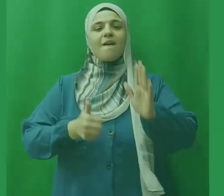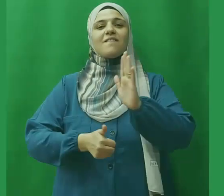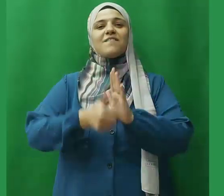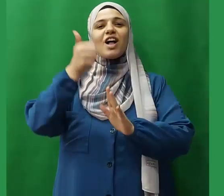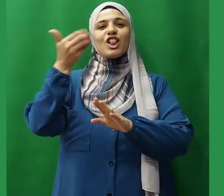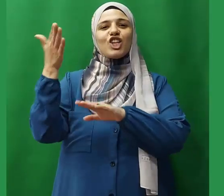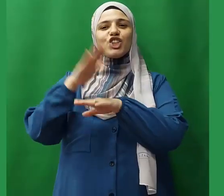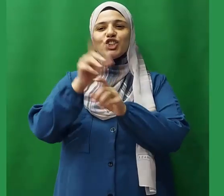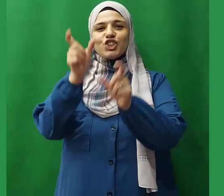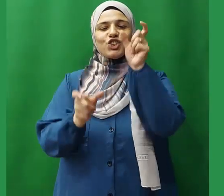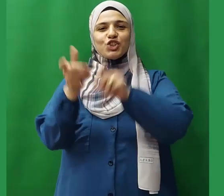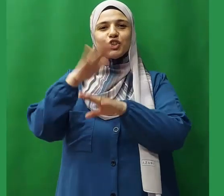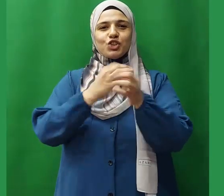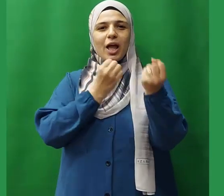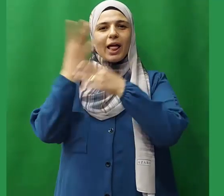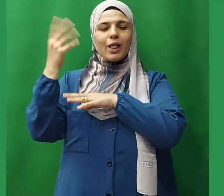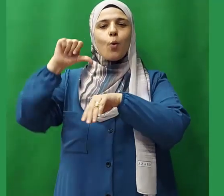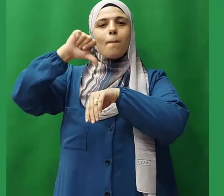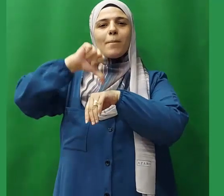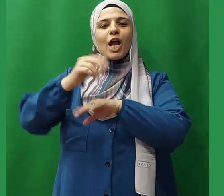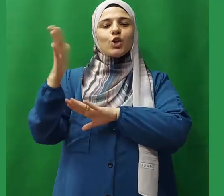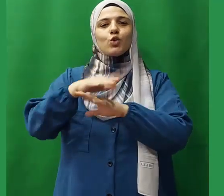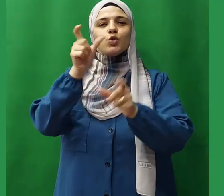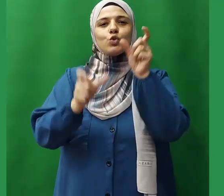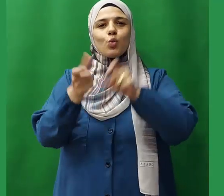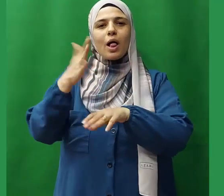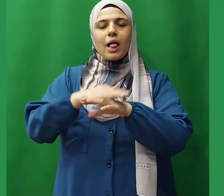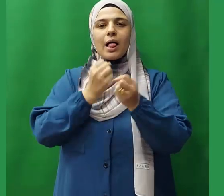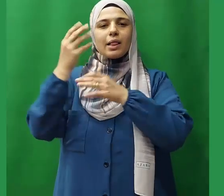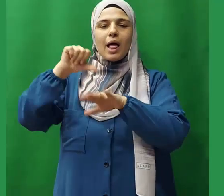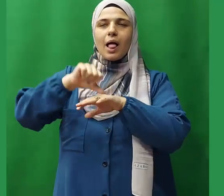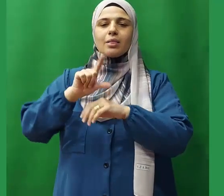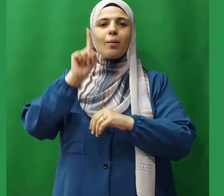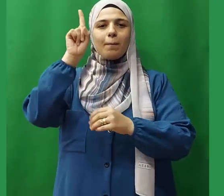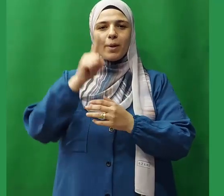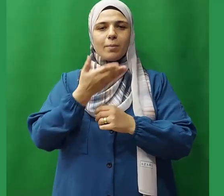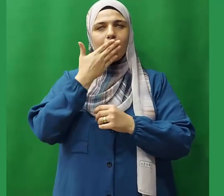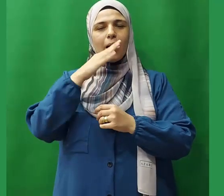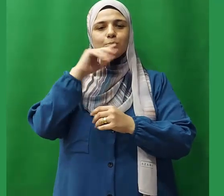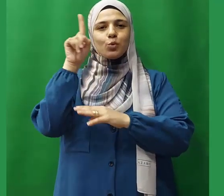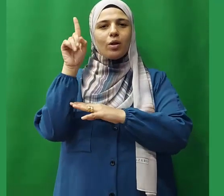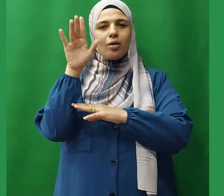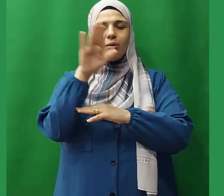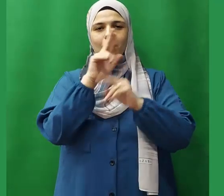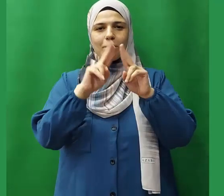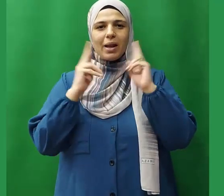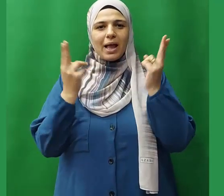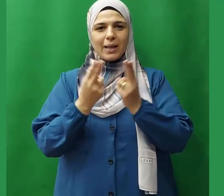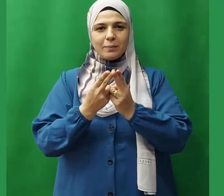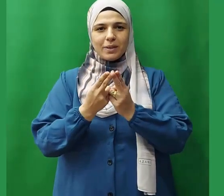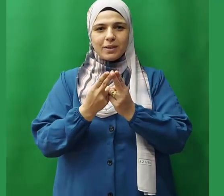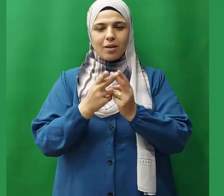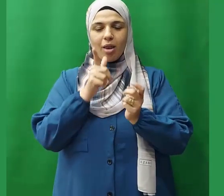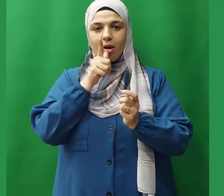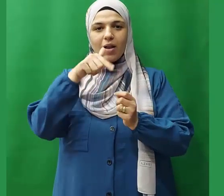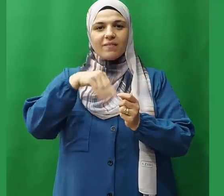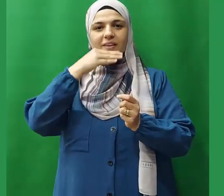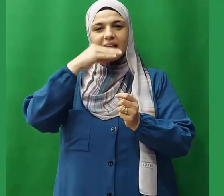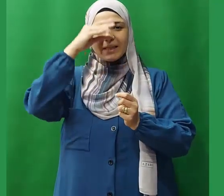فضل الشهاده ومكانه الشهداء عند ربهم الحمد لله رب العالمين